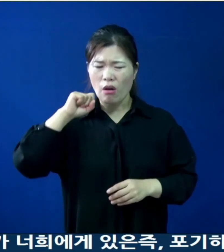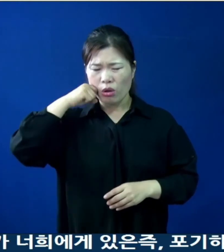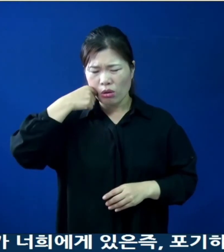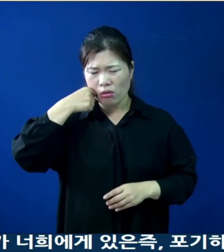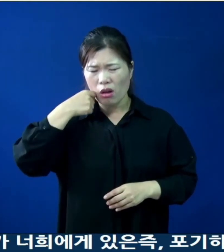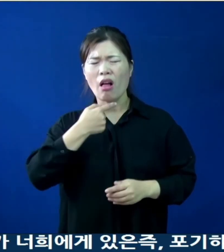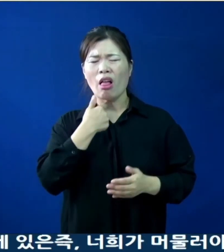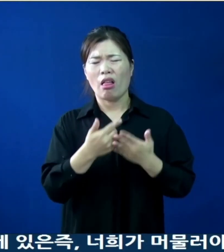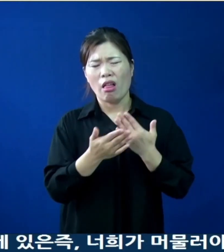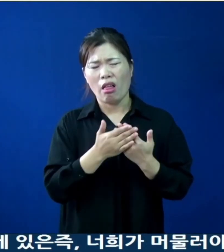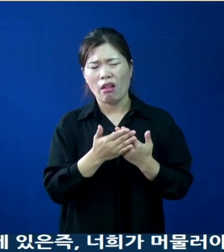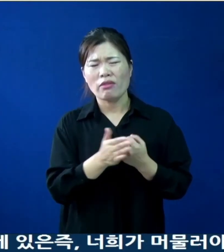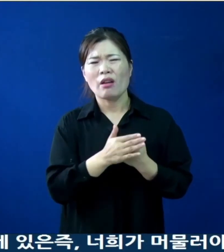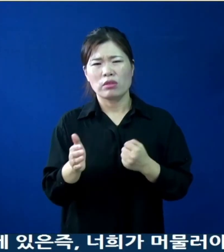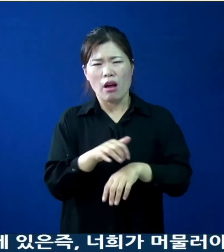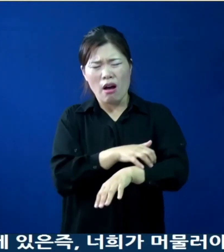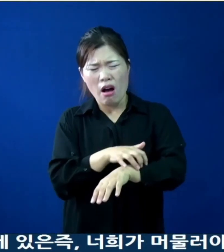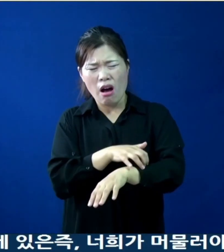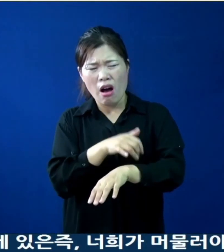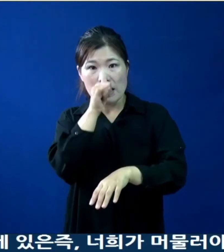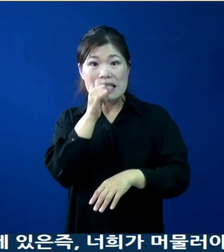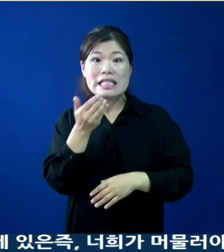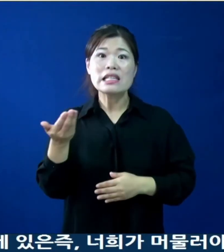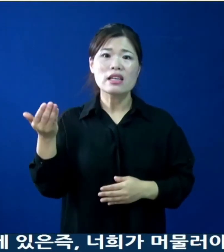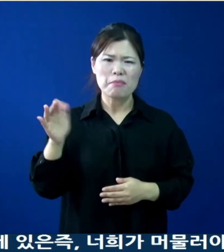겪은 경험 때문에 불편함이 있다 하더라도